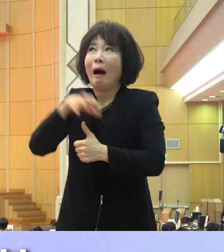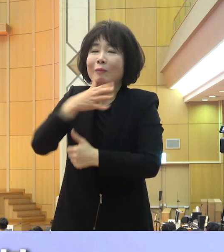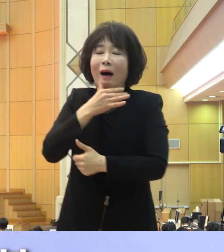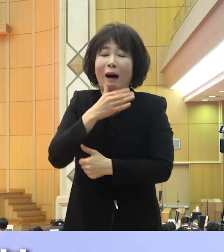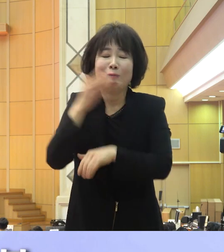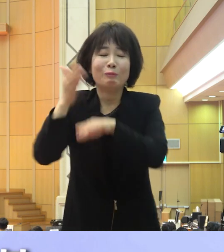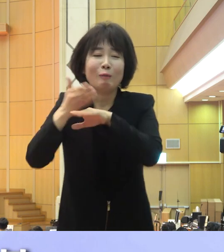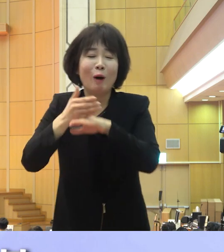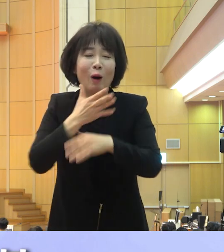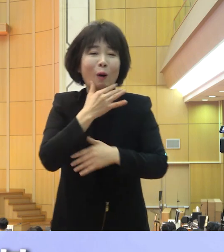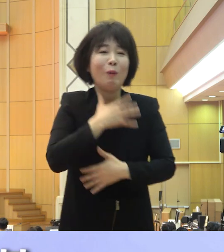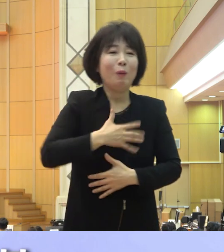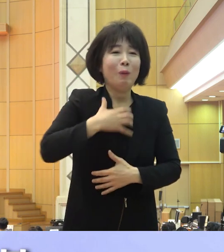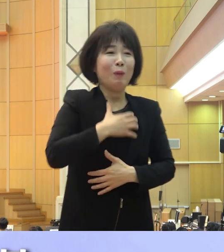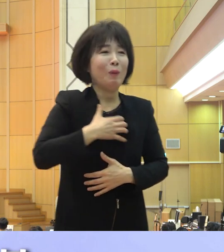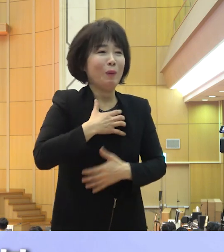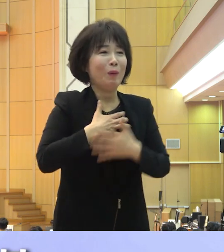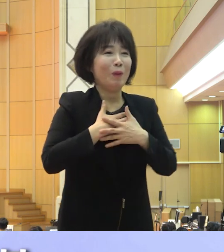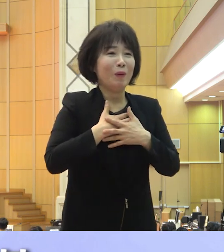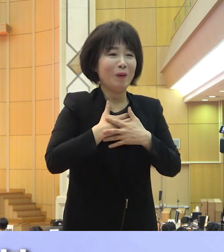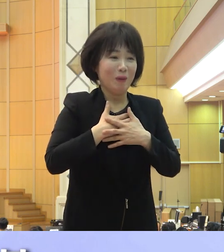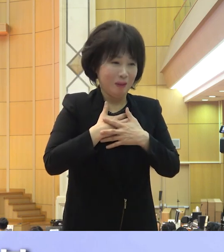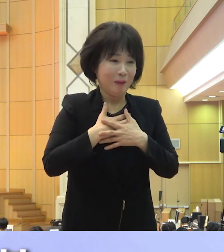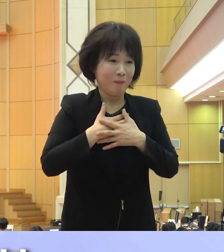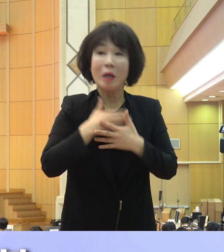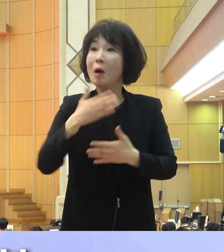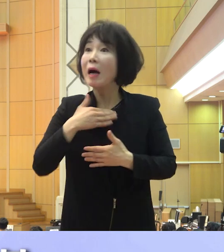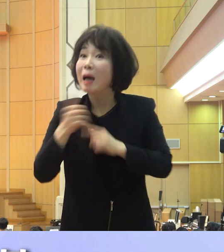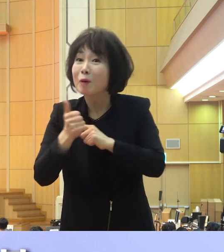전무차를 몰게 돼서 전무차, 상무위의